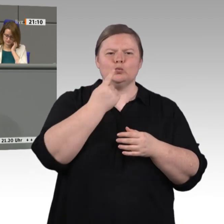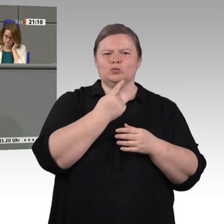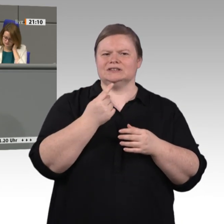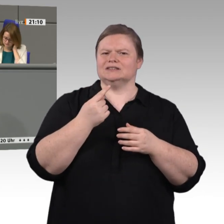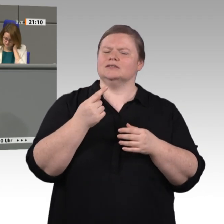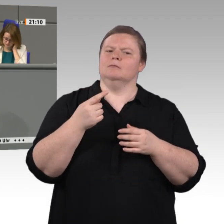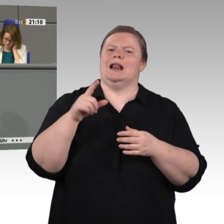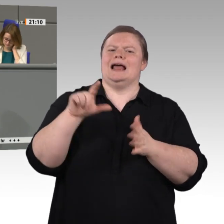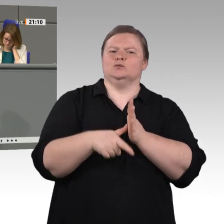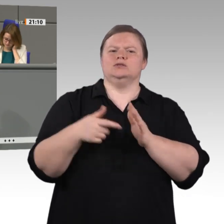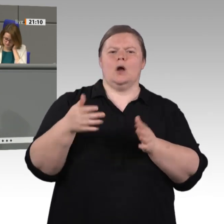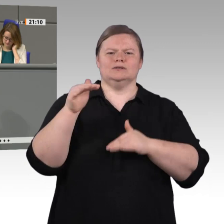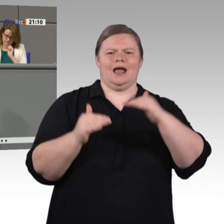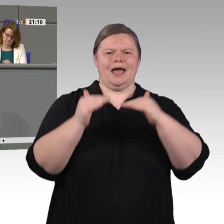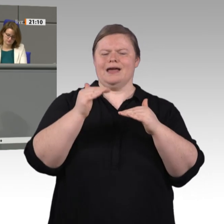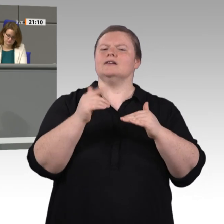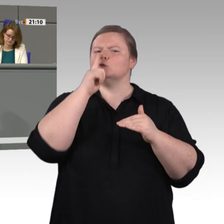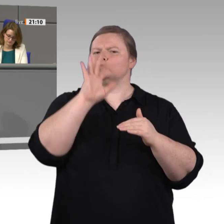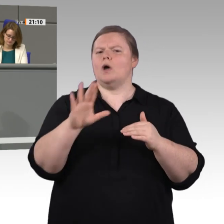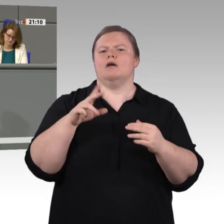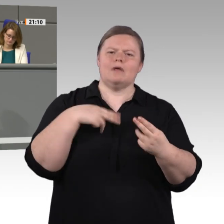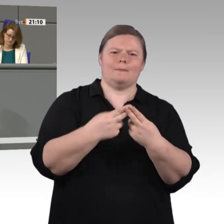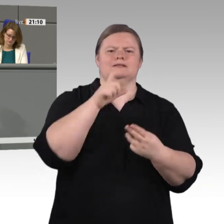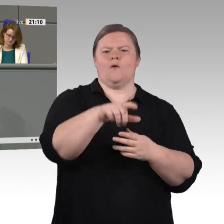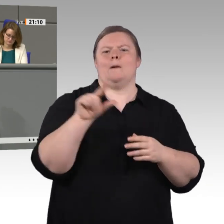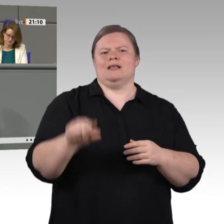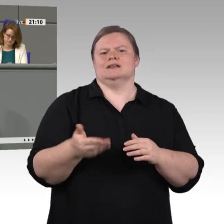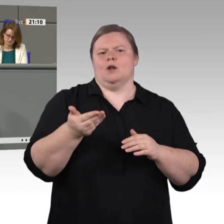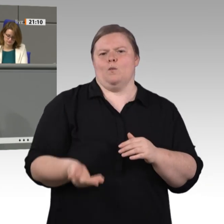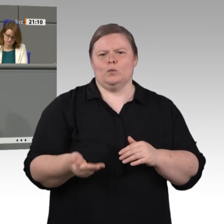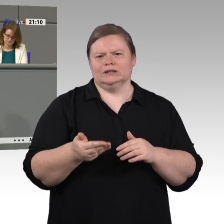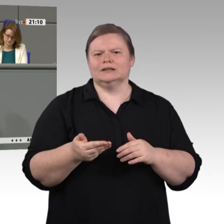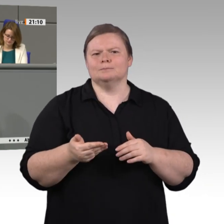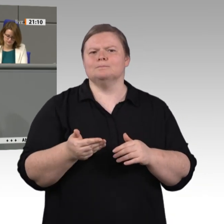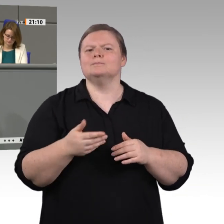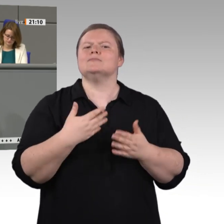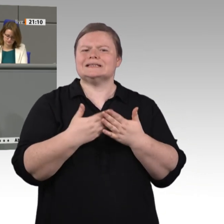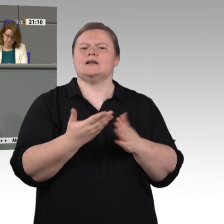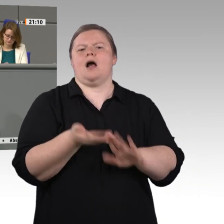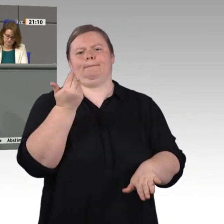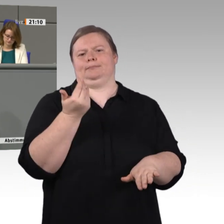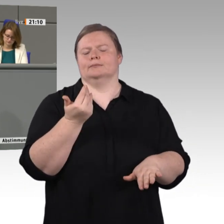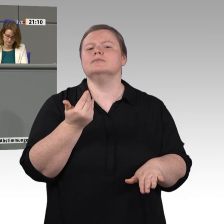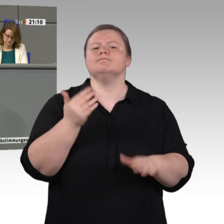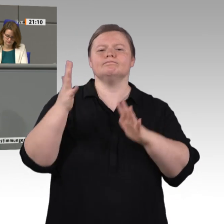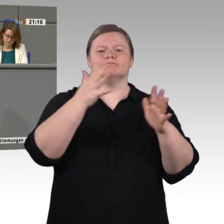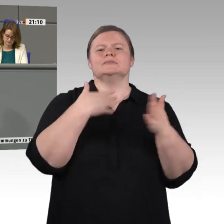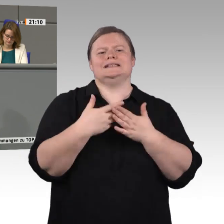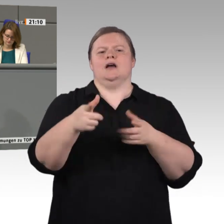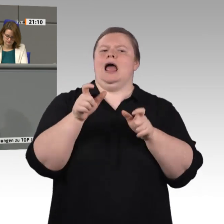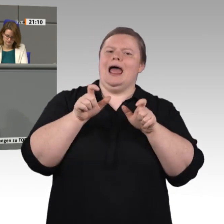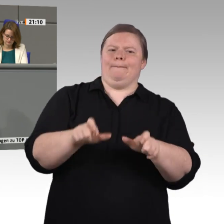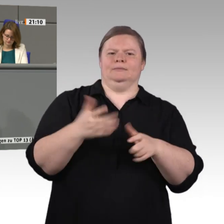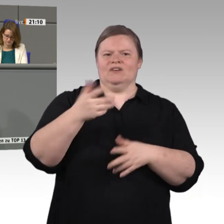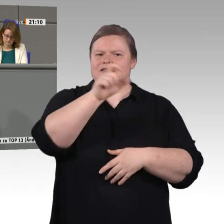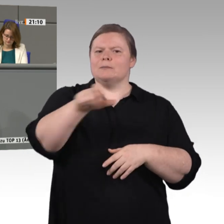mit psychischen Erkrankungen mehr tun. Dazu ist eingeführt worden das Instrument der anderen Leistungsanbieter, die unabhängig davon, Herr Oellers, wie man